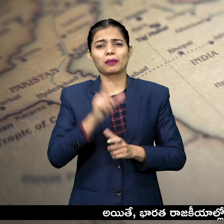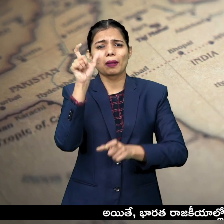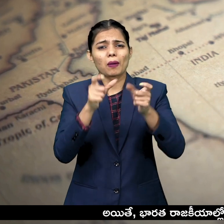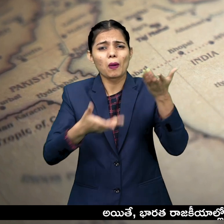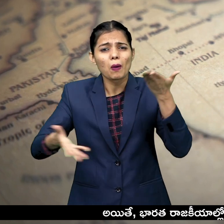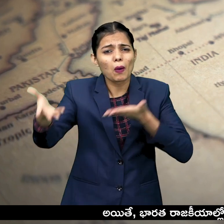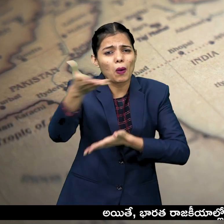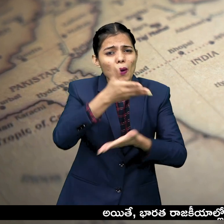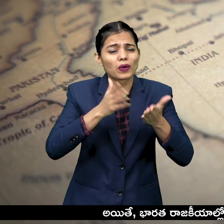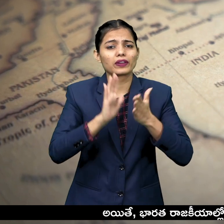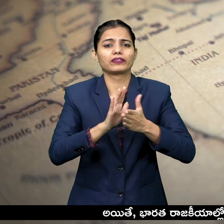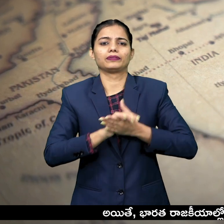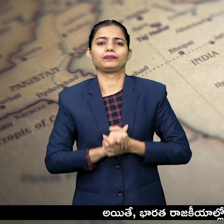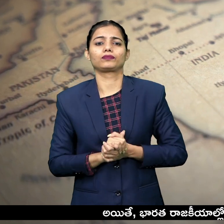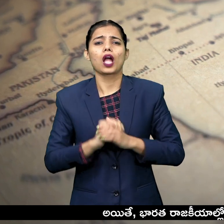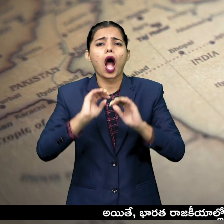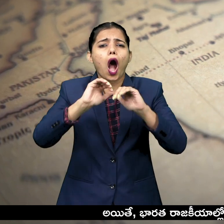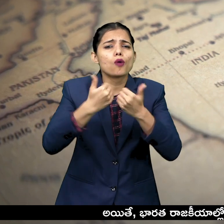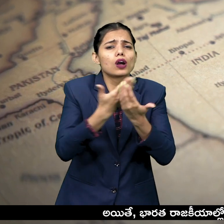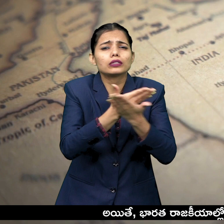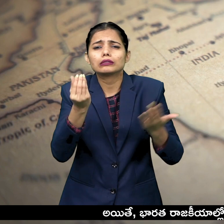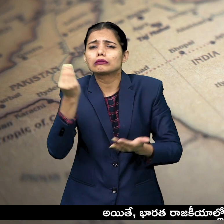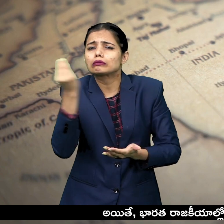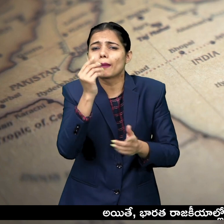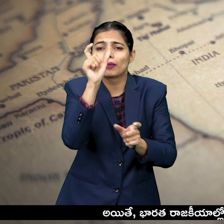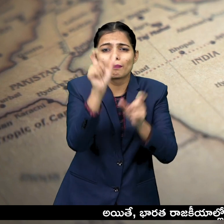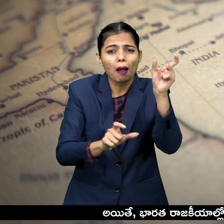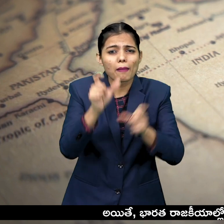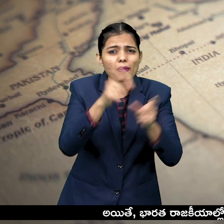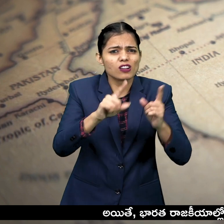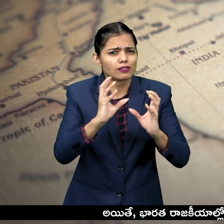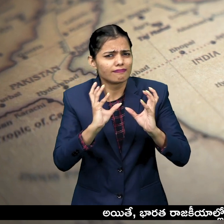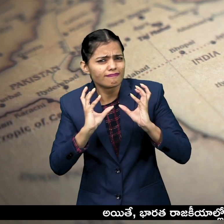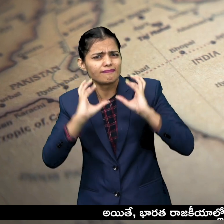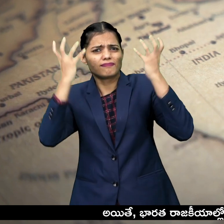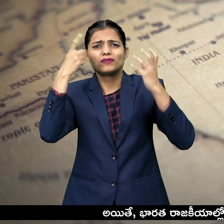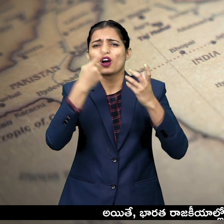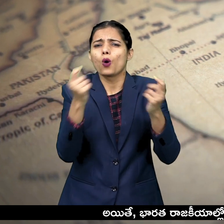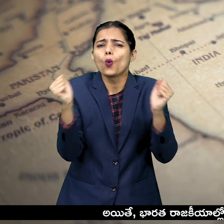అయితే భారత రాజకీయాల్లో గాంధీజీ పాత్రపై కొందరు విసుగు చెందారు.